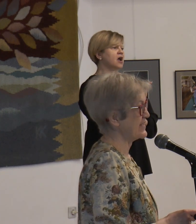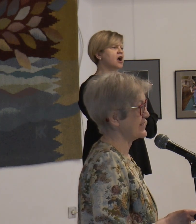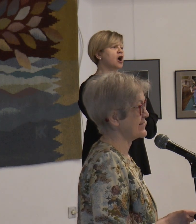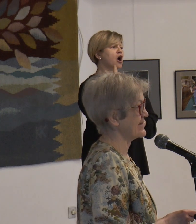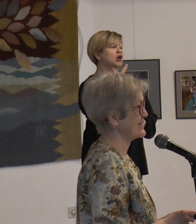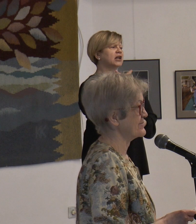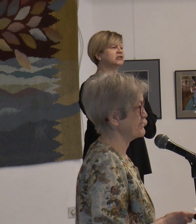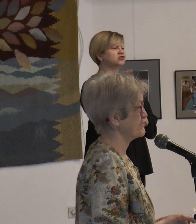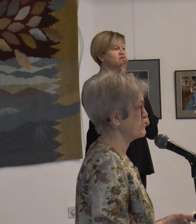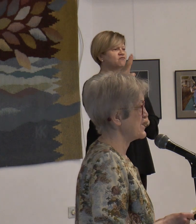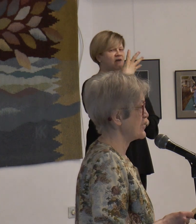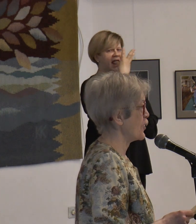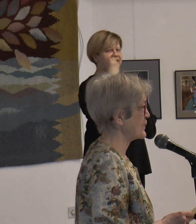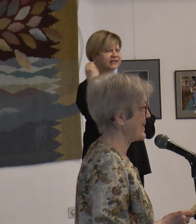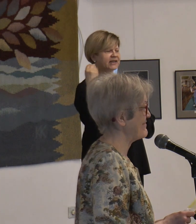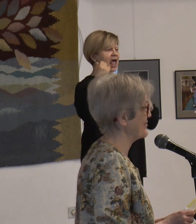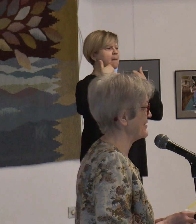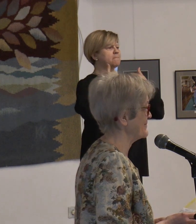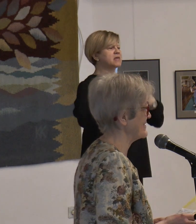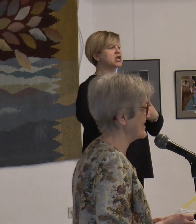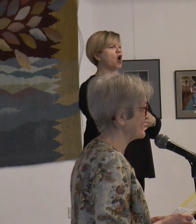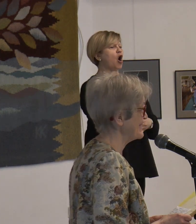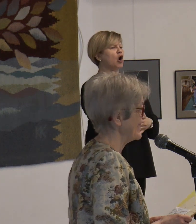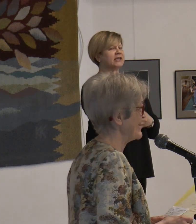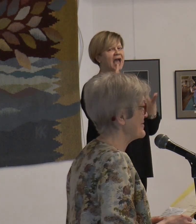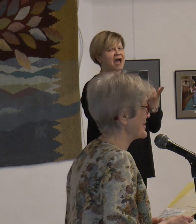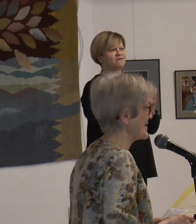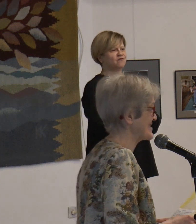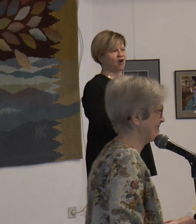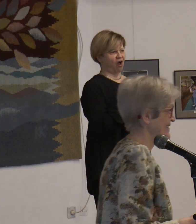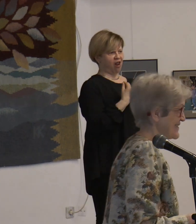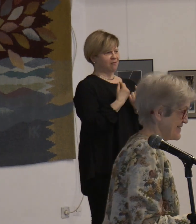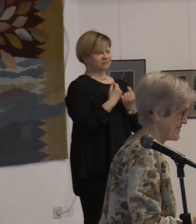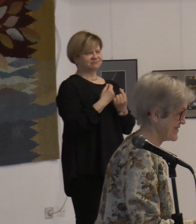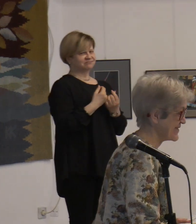is felejthetetlen. Mi hangjával mindig nekünk